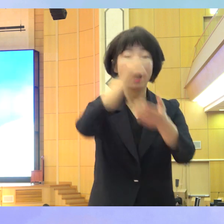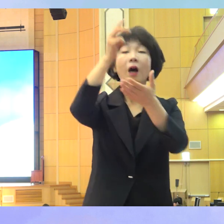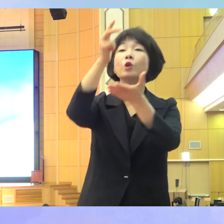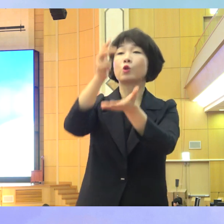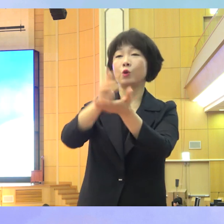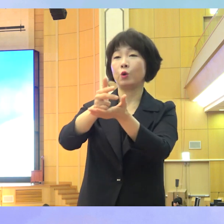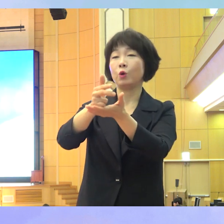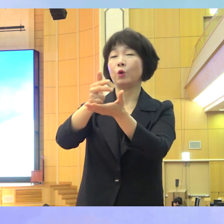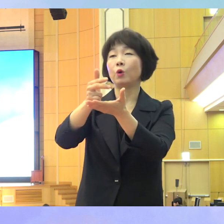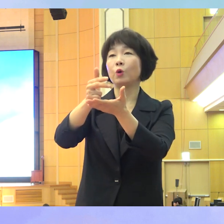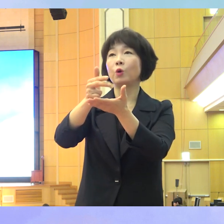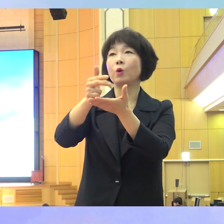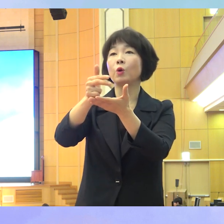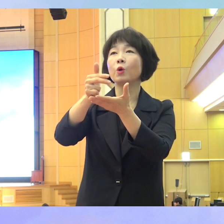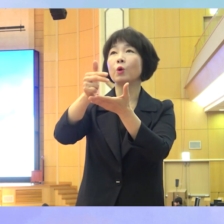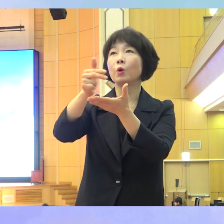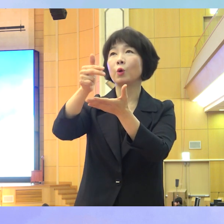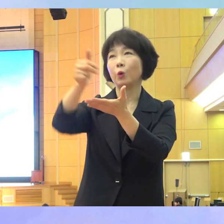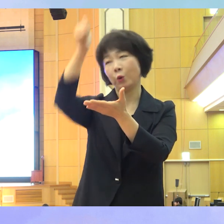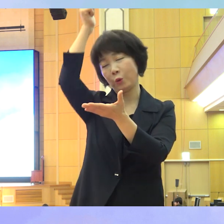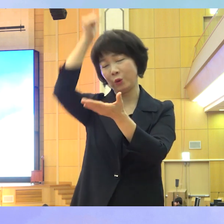임함이로다.